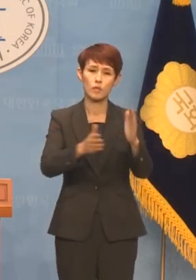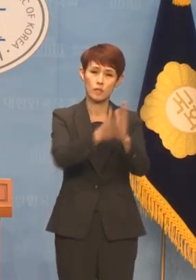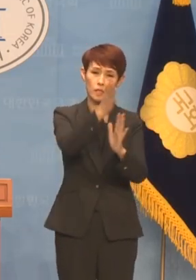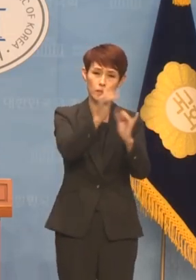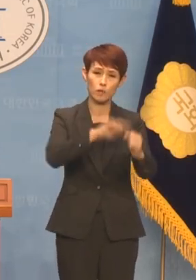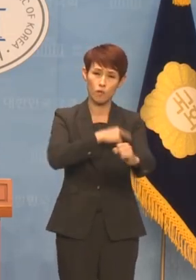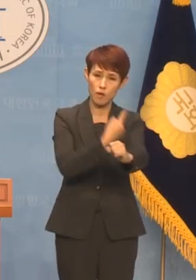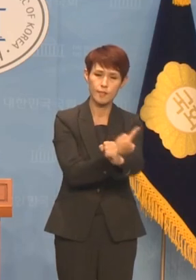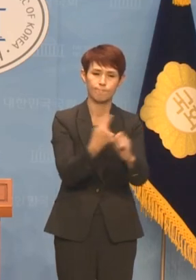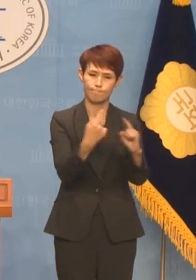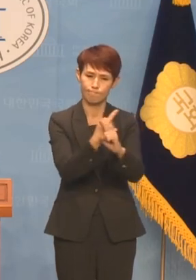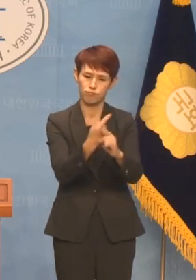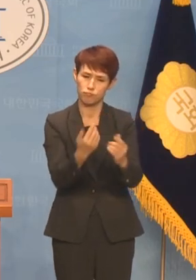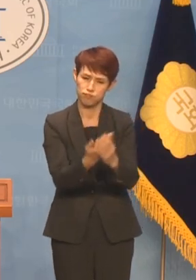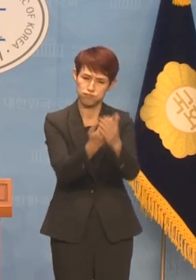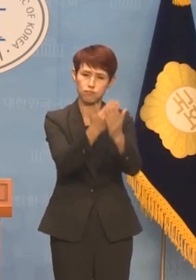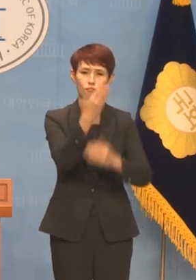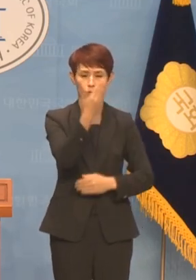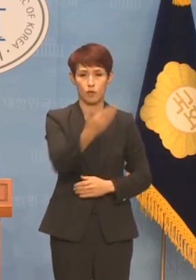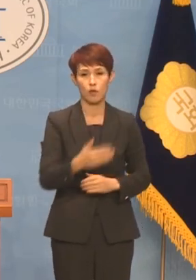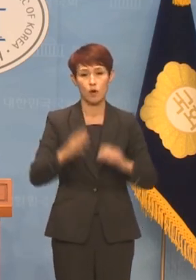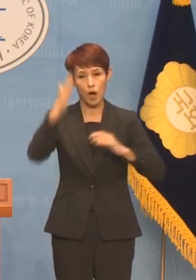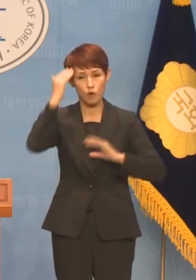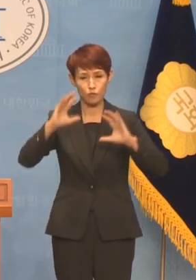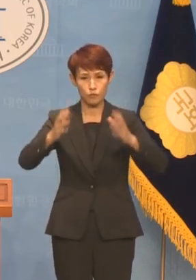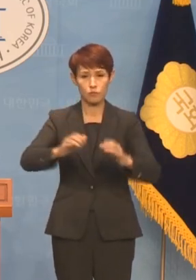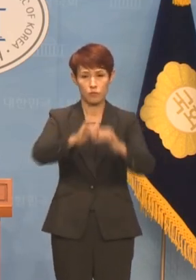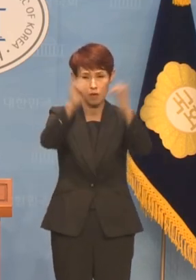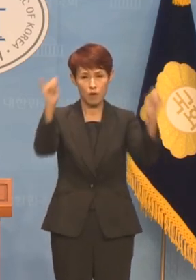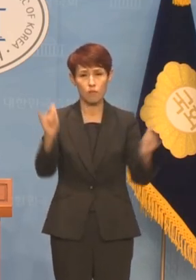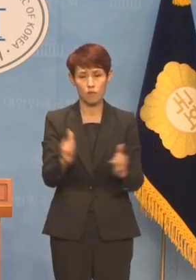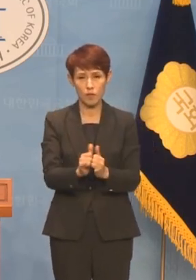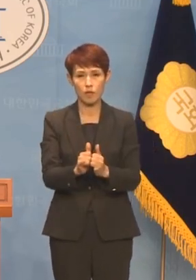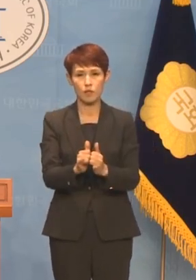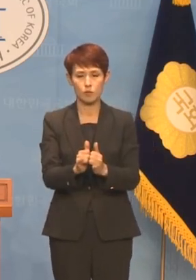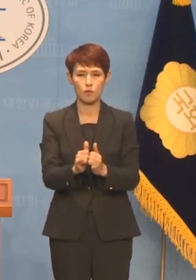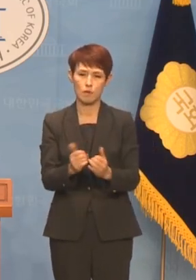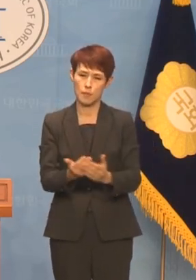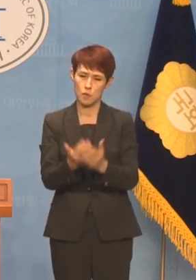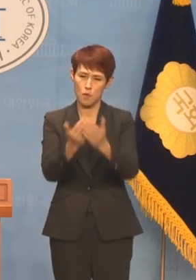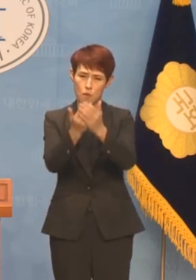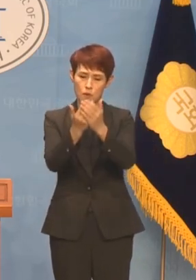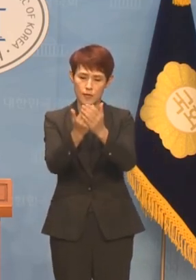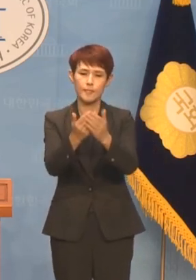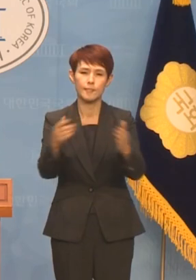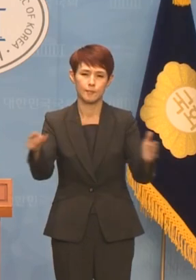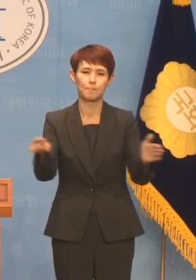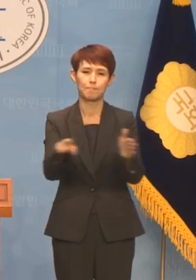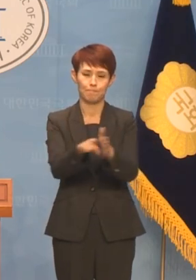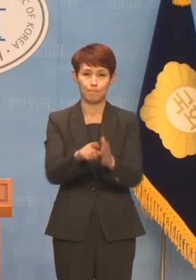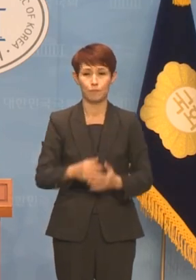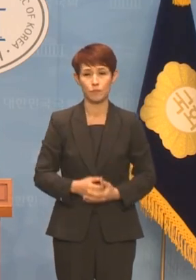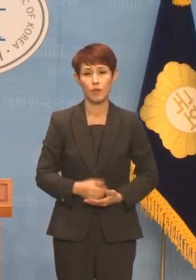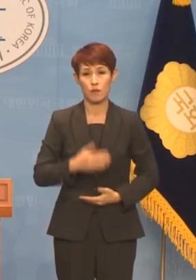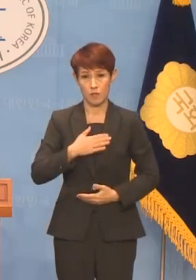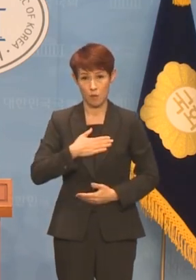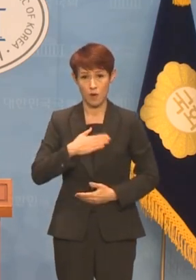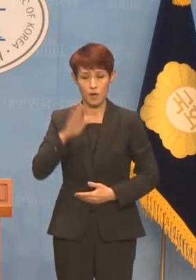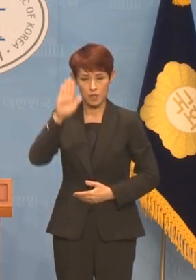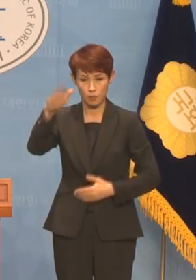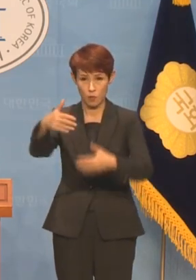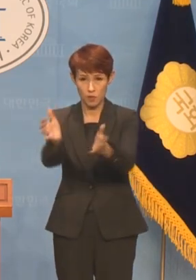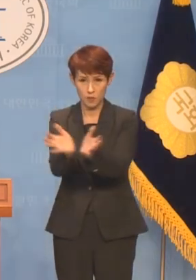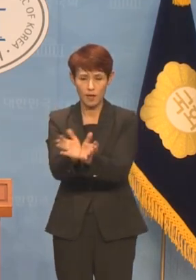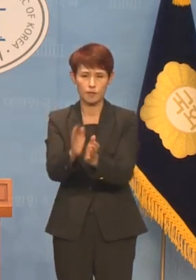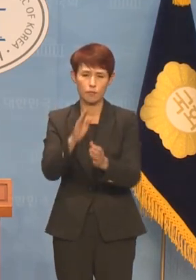권리가 개선되고 또 대한민국의 사회가 조금이나마 진보되어 왔다고 믿습니다. 저와 진보정당이